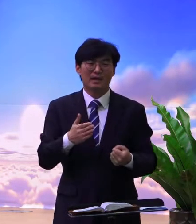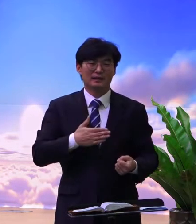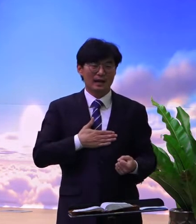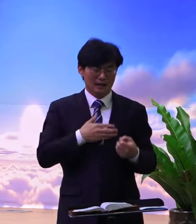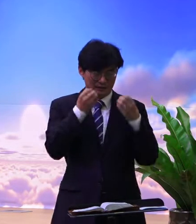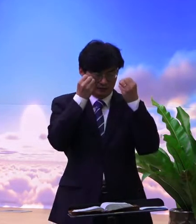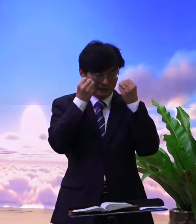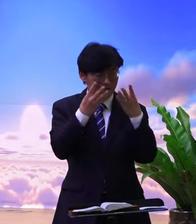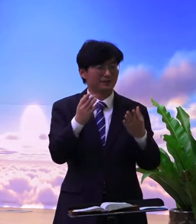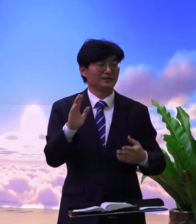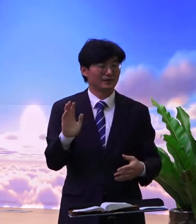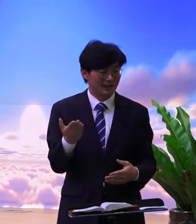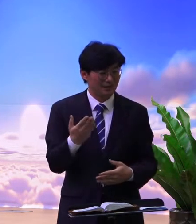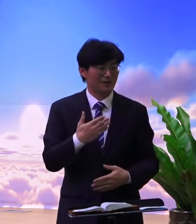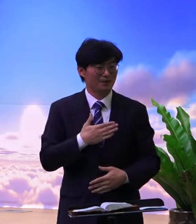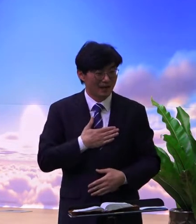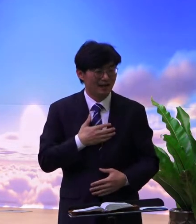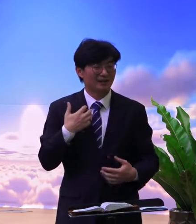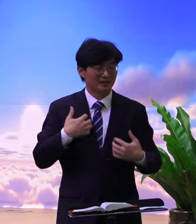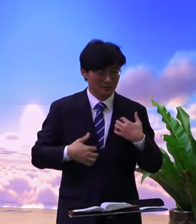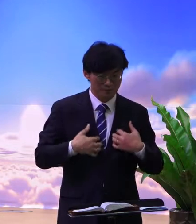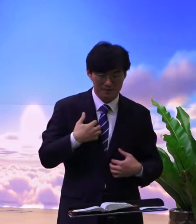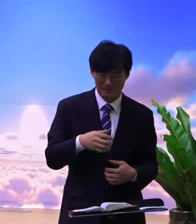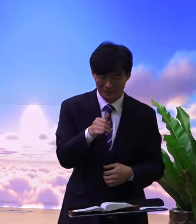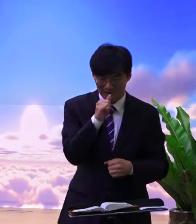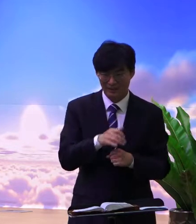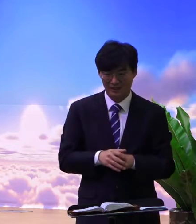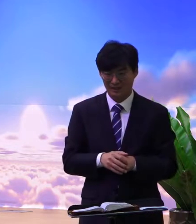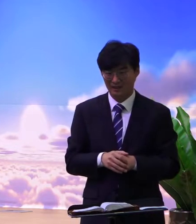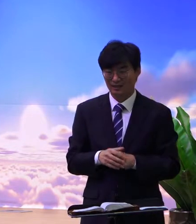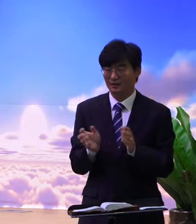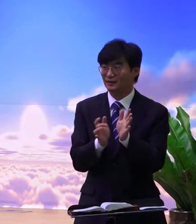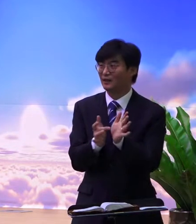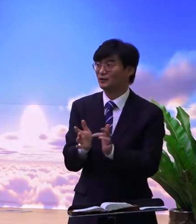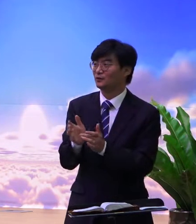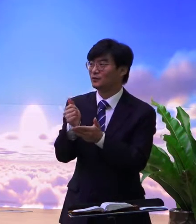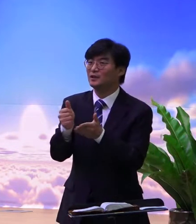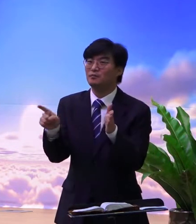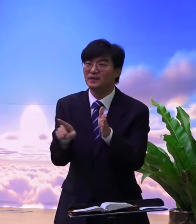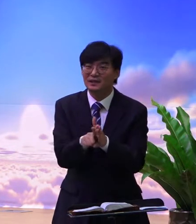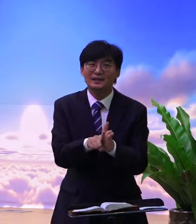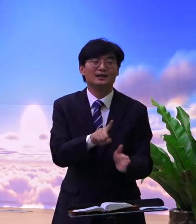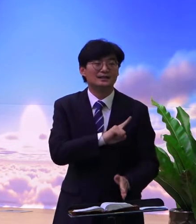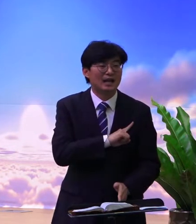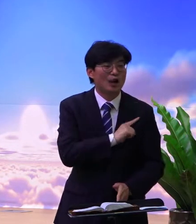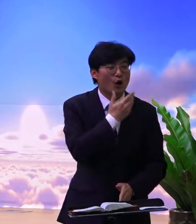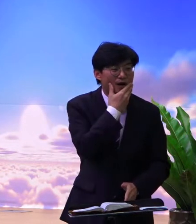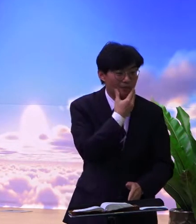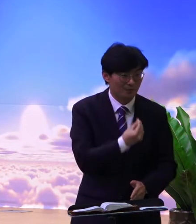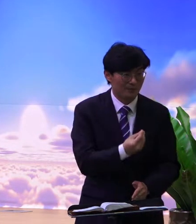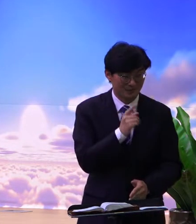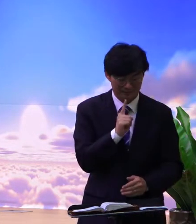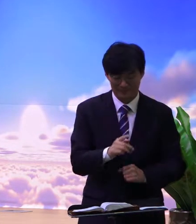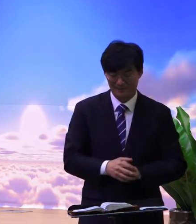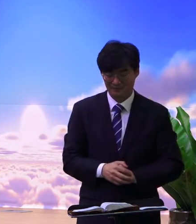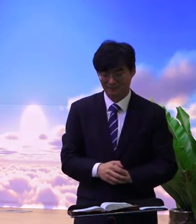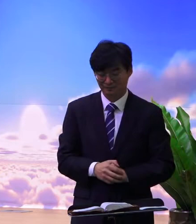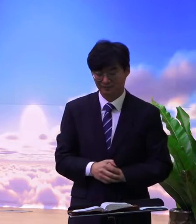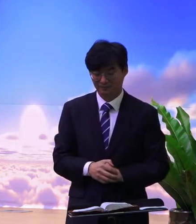여러분의 삶에 이 놀라운 최고의 복이 항상 함께하기를 간절히 소망합니다. 그런데